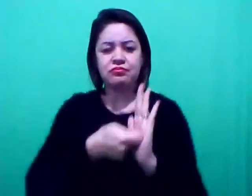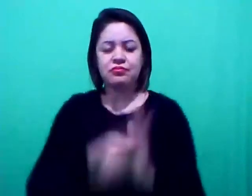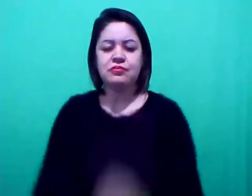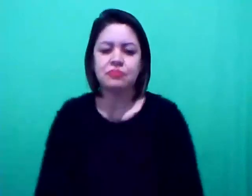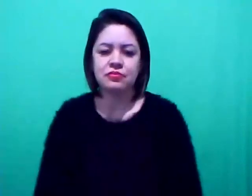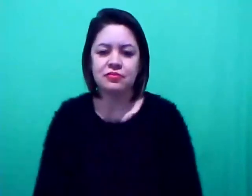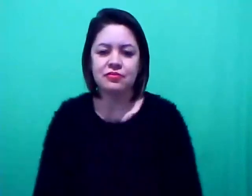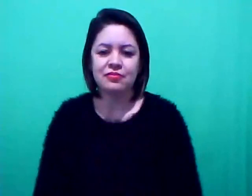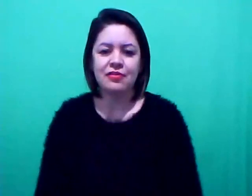né? Tranquei.